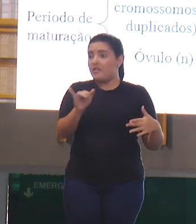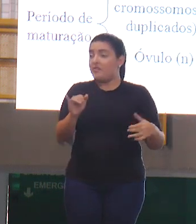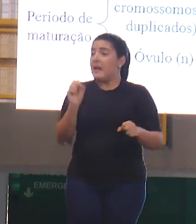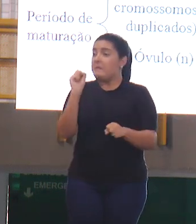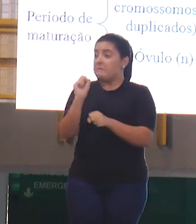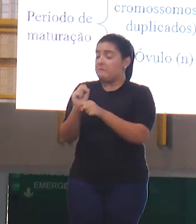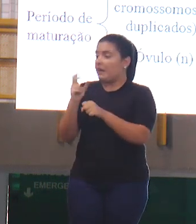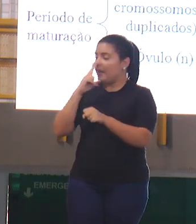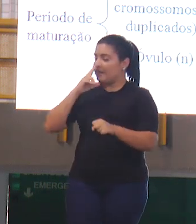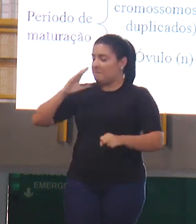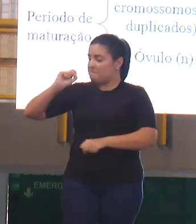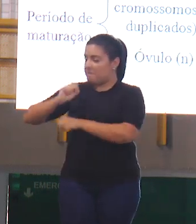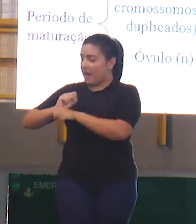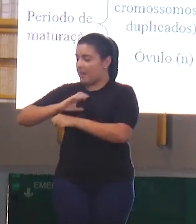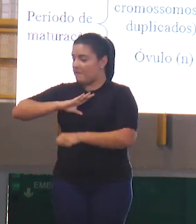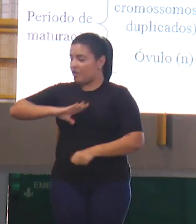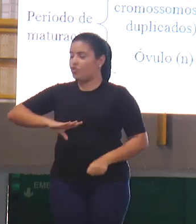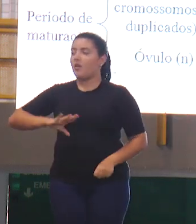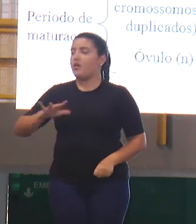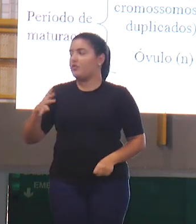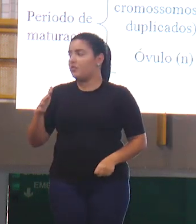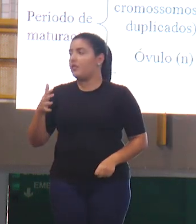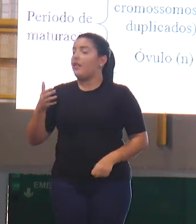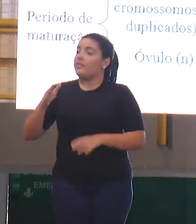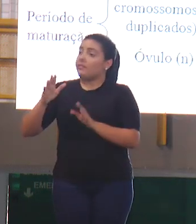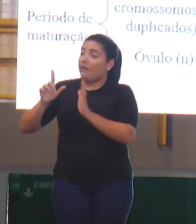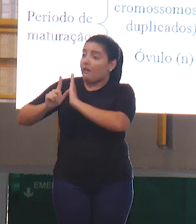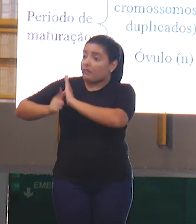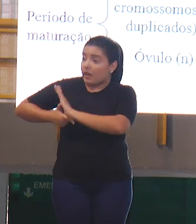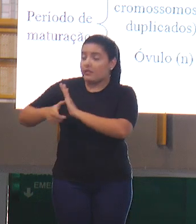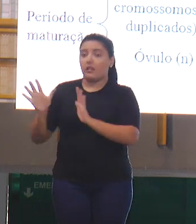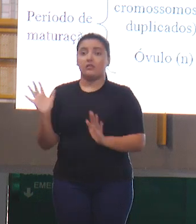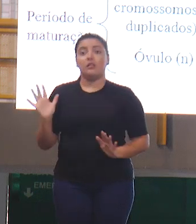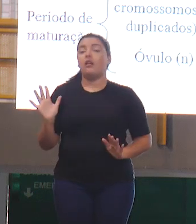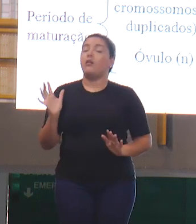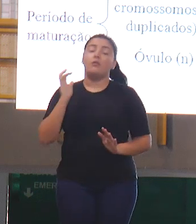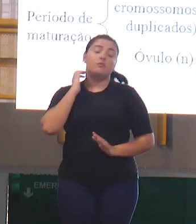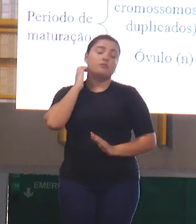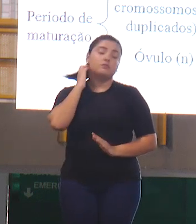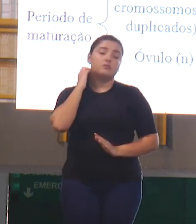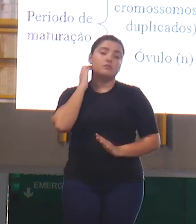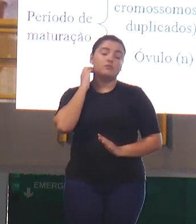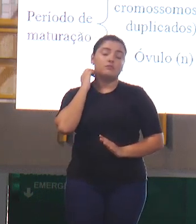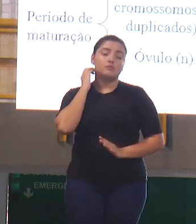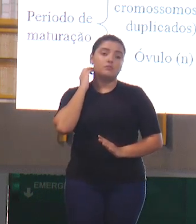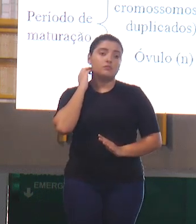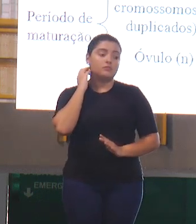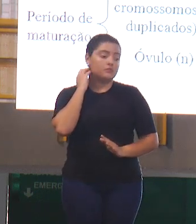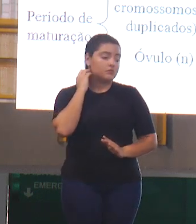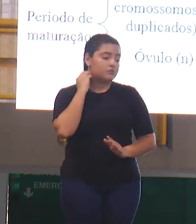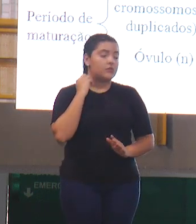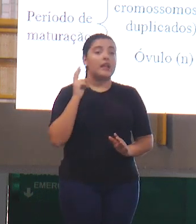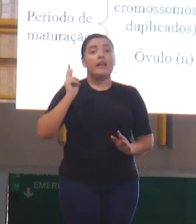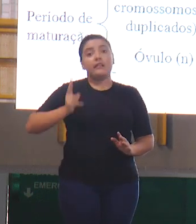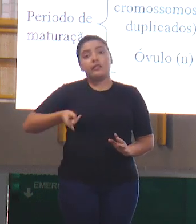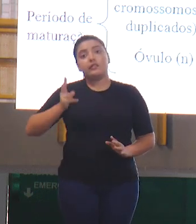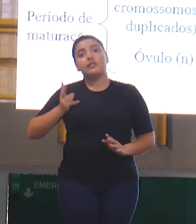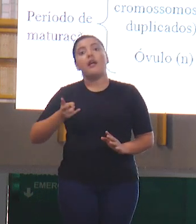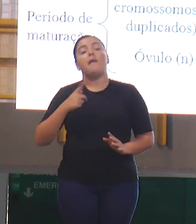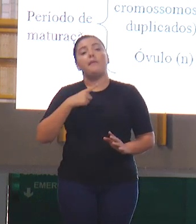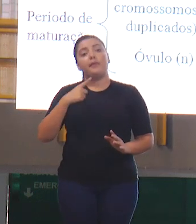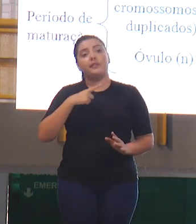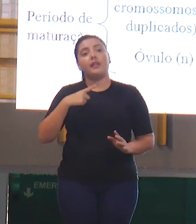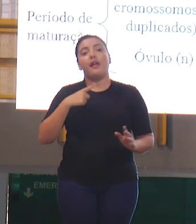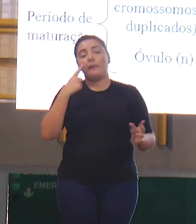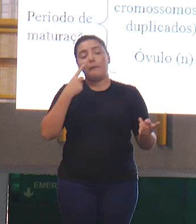ter quem? Uma menopausa tardia. Nada garante também isso, tá certo? Então você tem esse lado também a